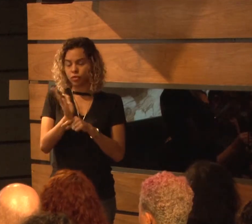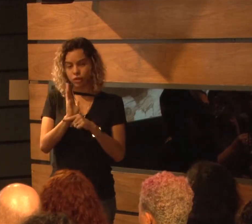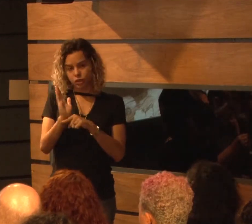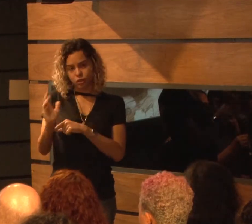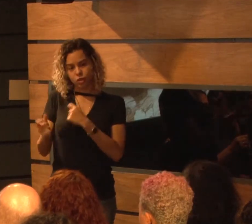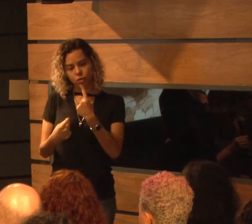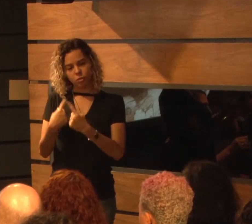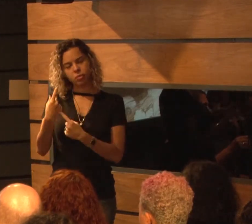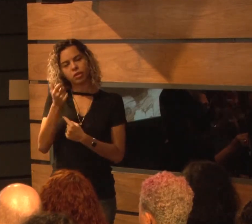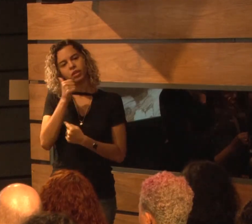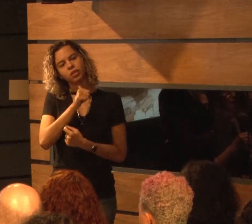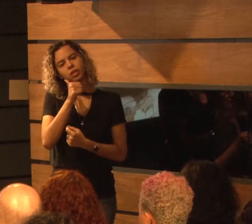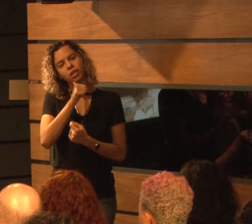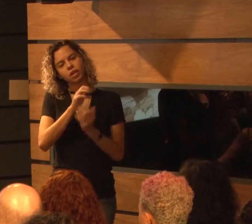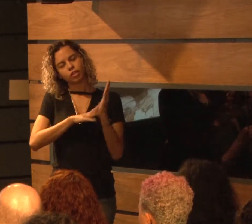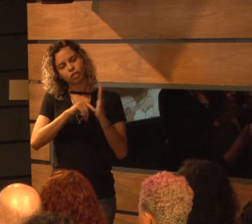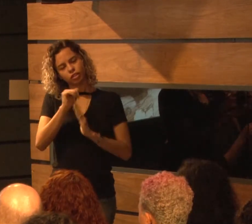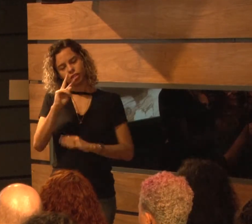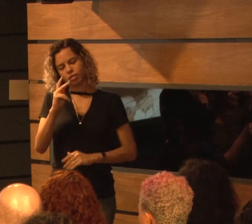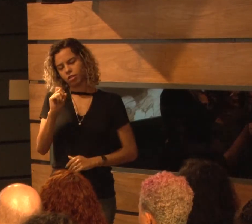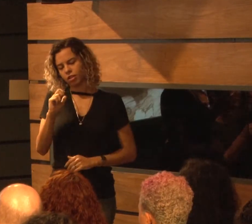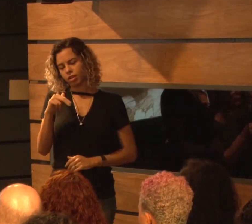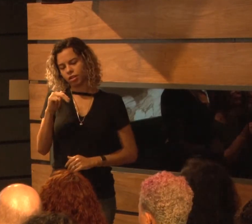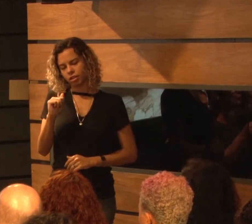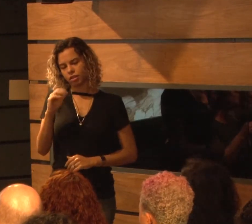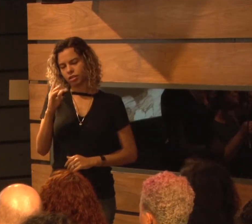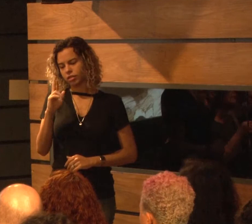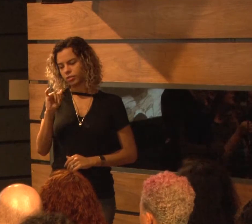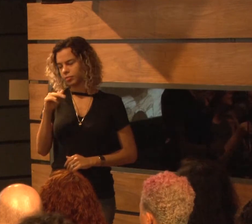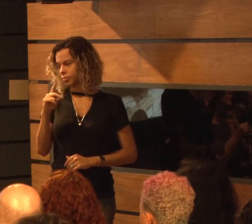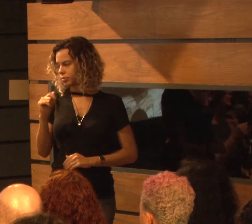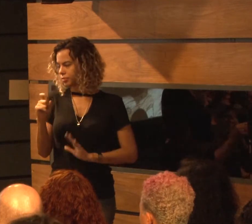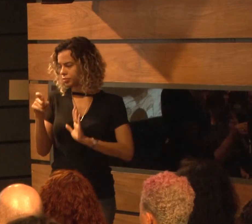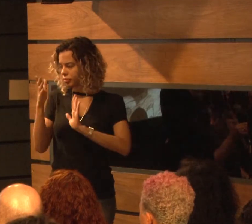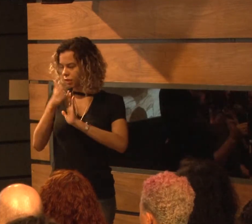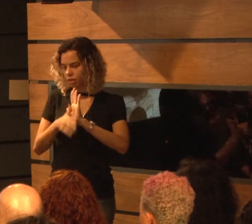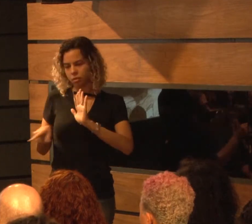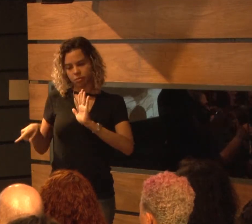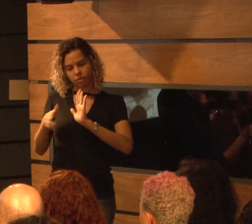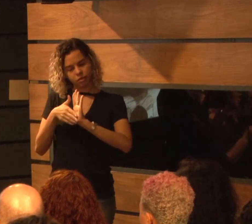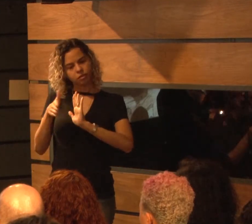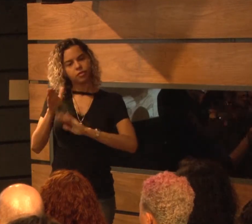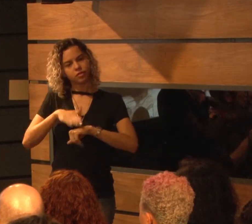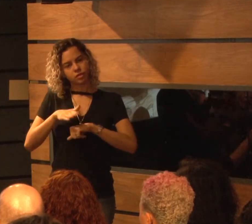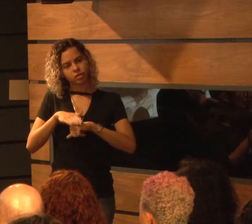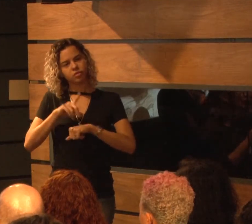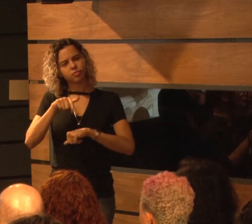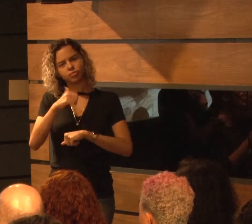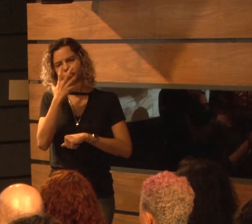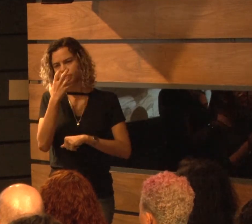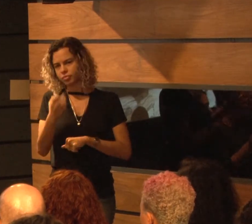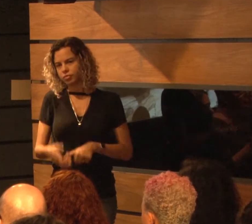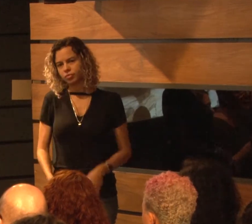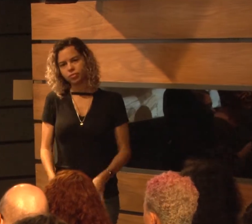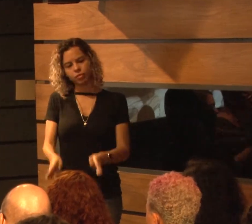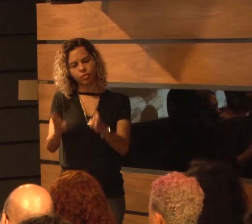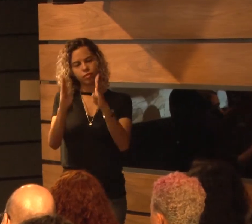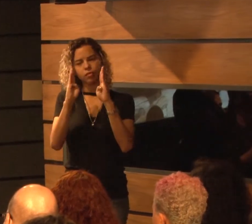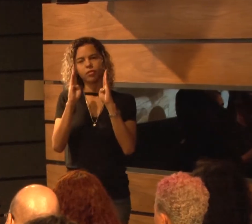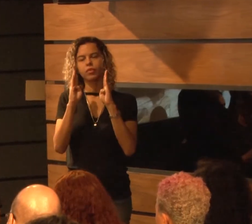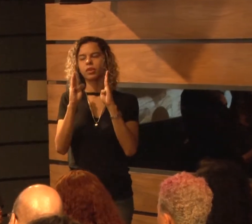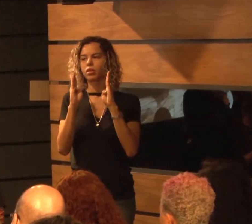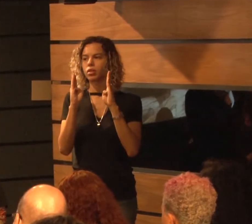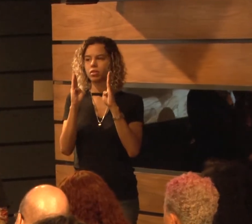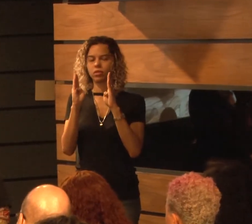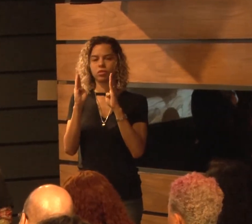plástica Helena Tengatti, que fez a capa do livro. E depois eu me apaixono por um corredor, um espaço,